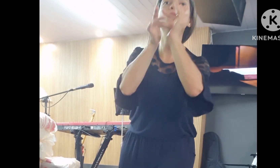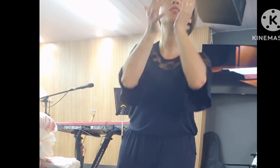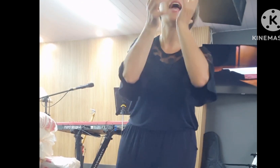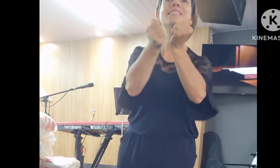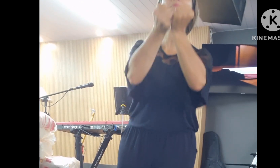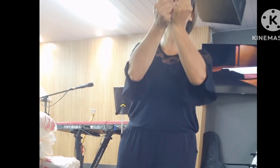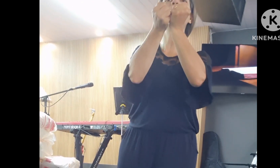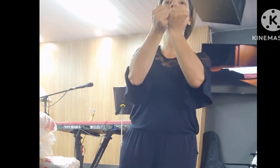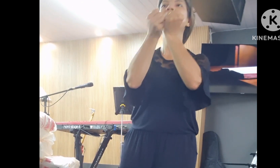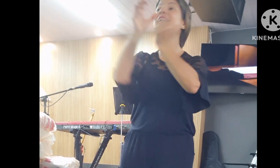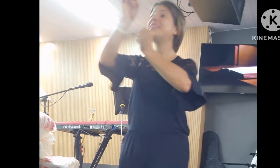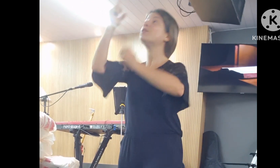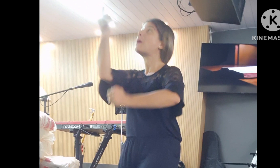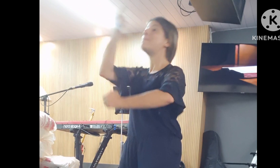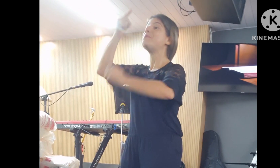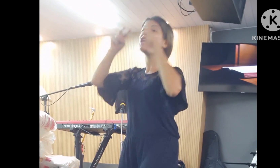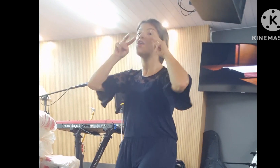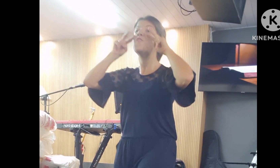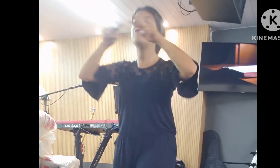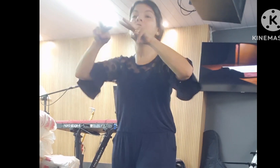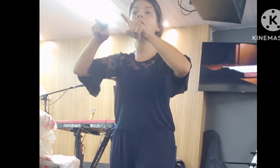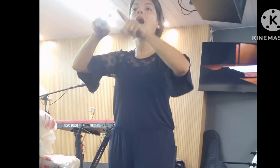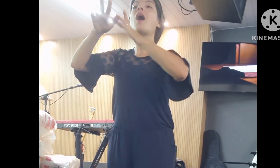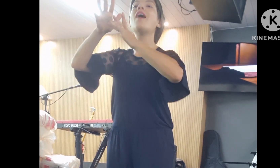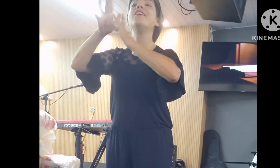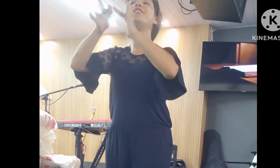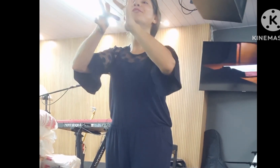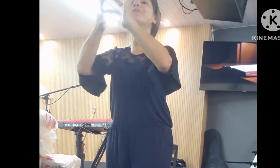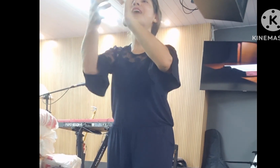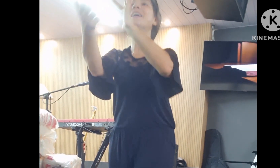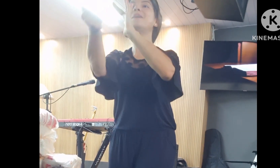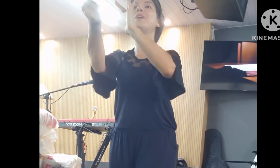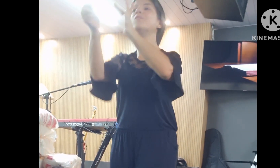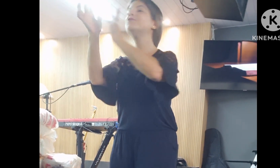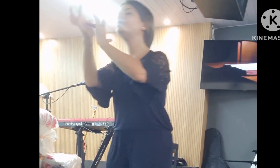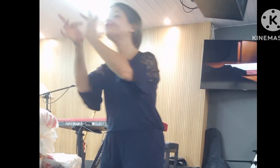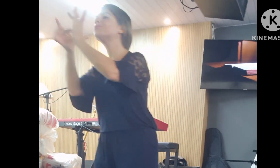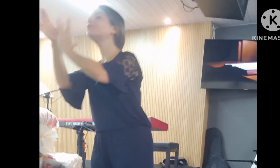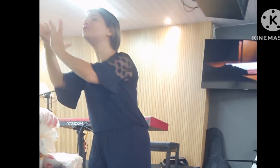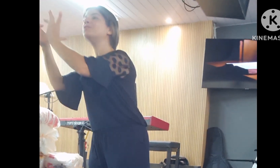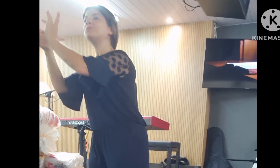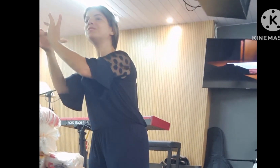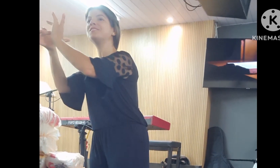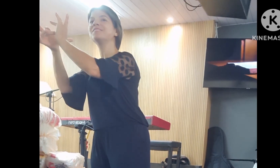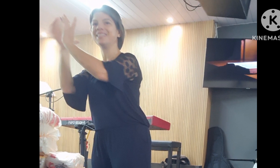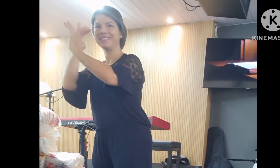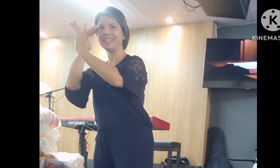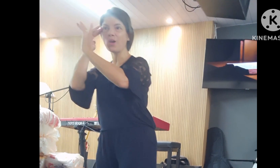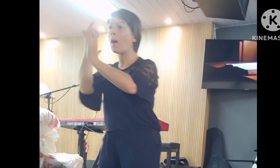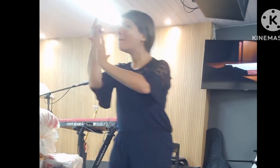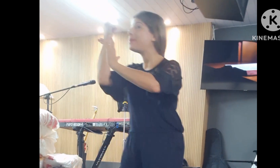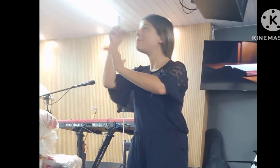Significa que Deus não está olhando a tua fraqueza, Deus não está olhando a tua miséria, Deus não está